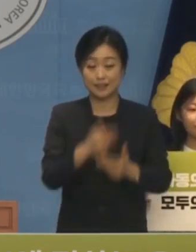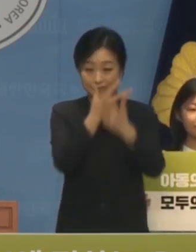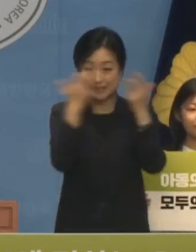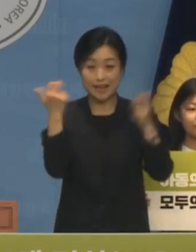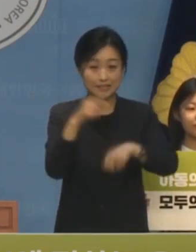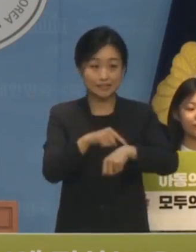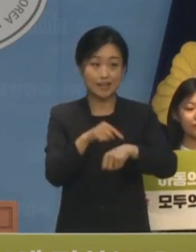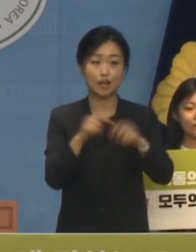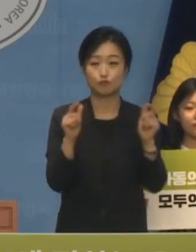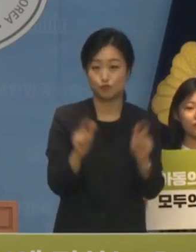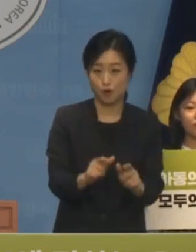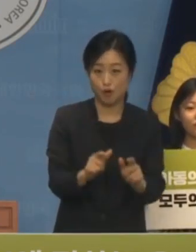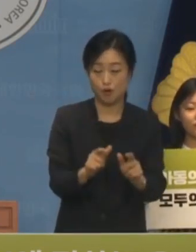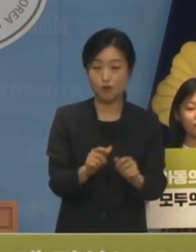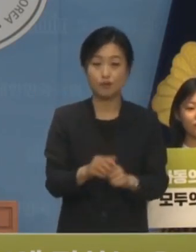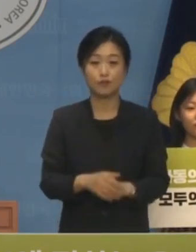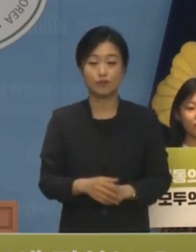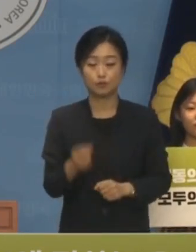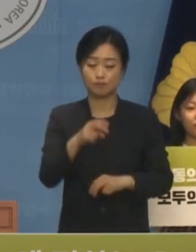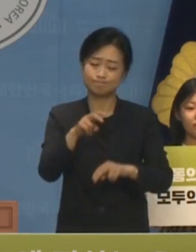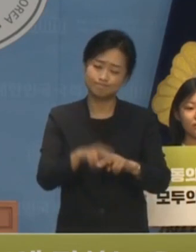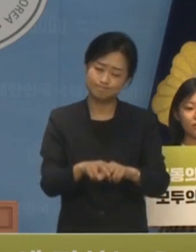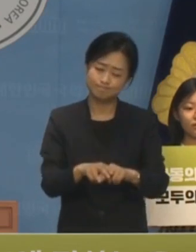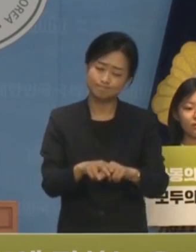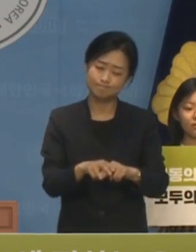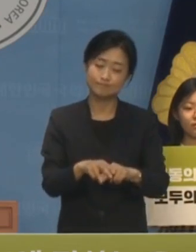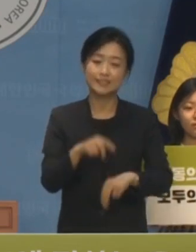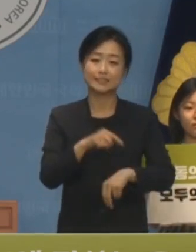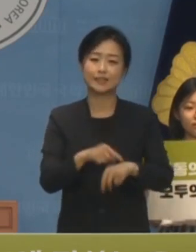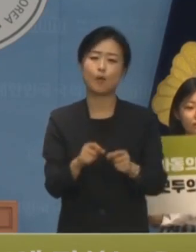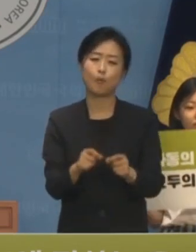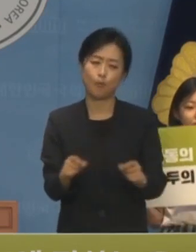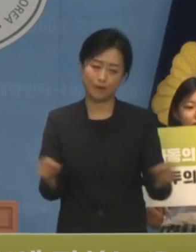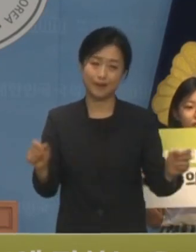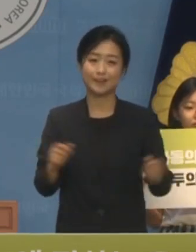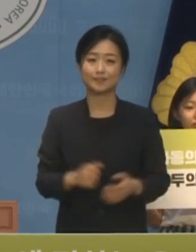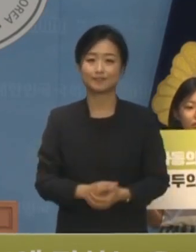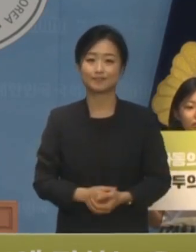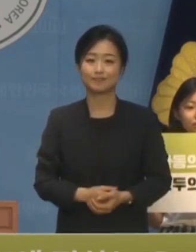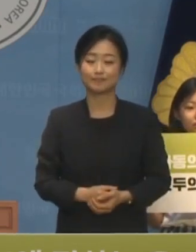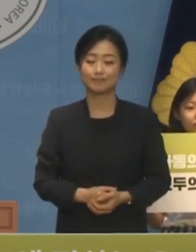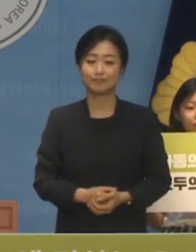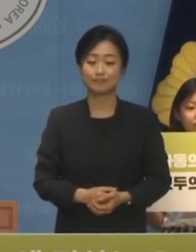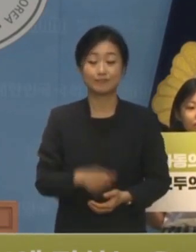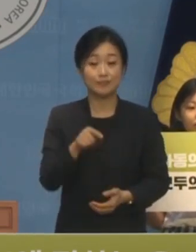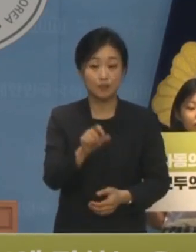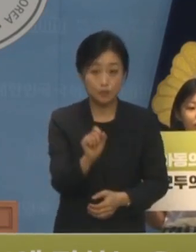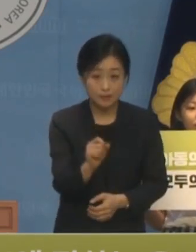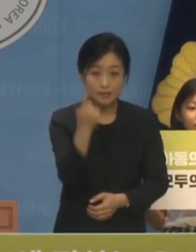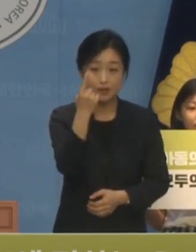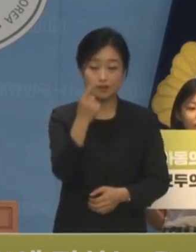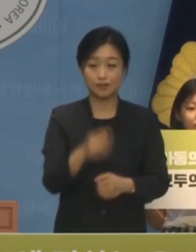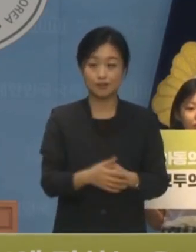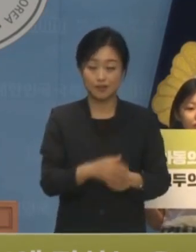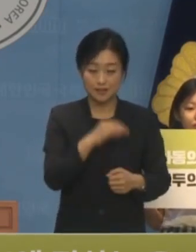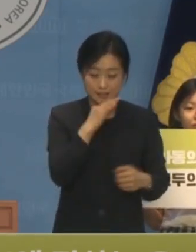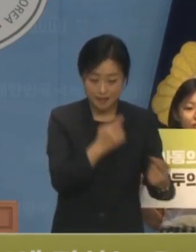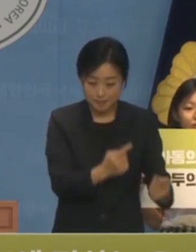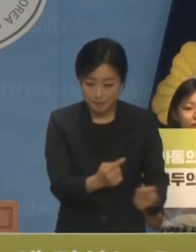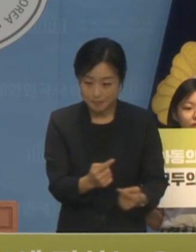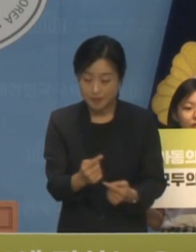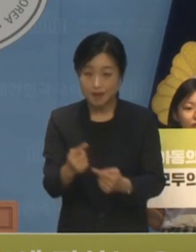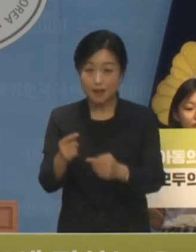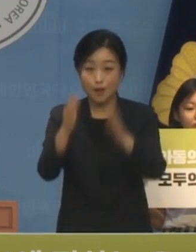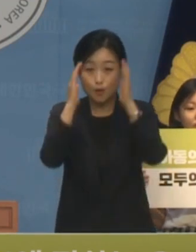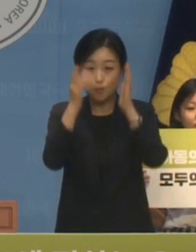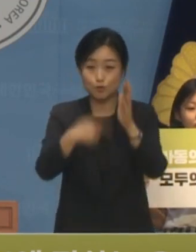시간은 줄어들고 주중 앉아 있는 시간은 더욱 늘어난 것을 확인할 수 있었습니다. 이는 학년이 올라갈수록